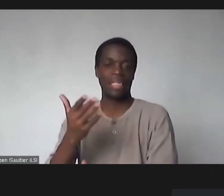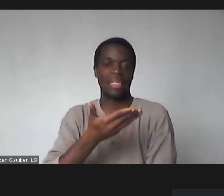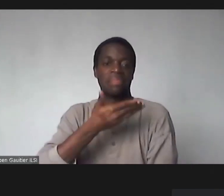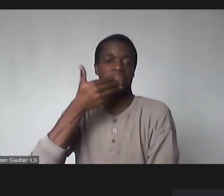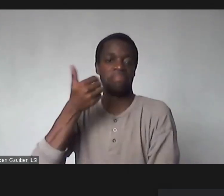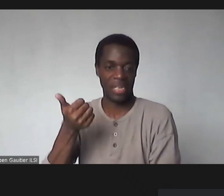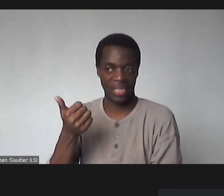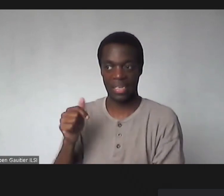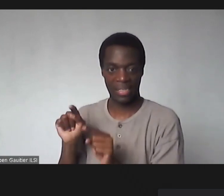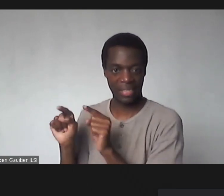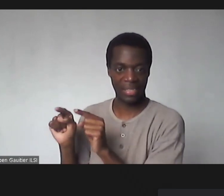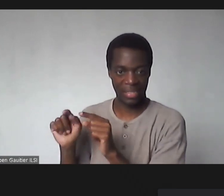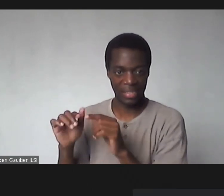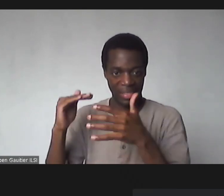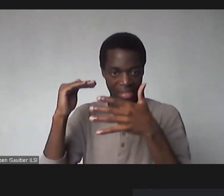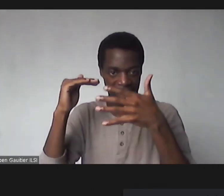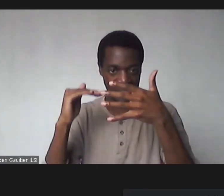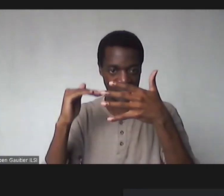hablamos mucho